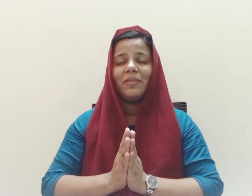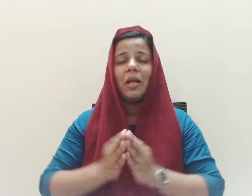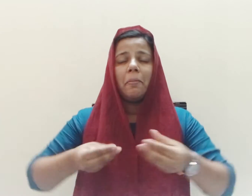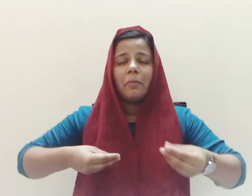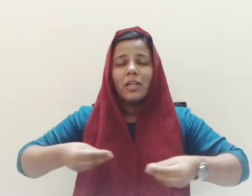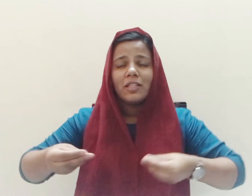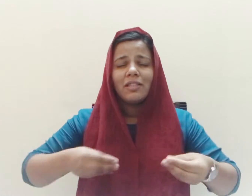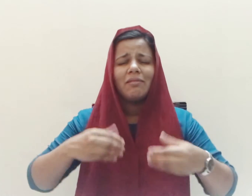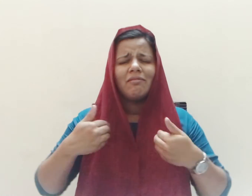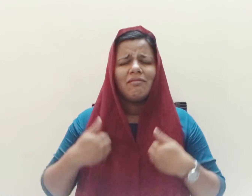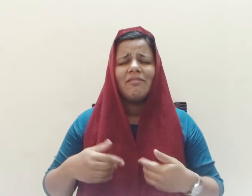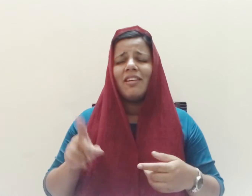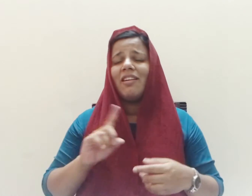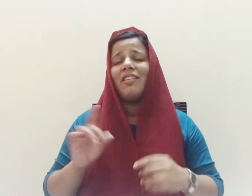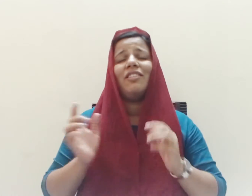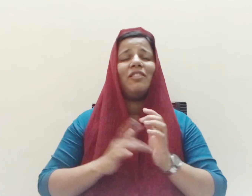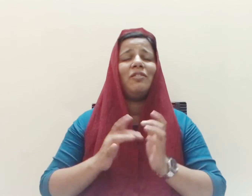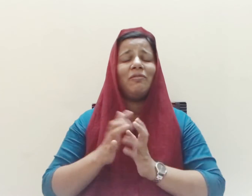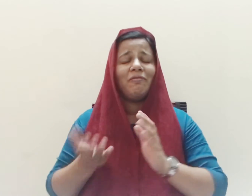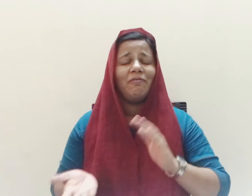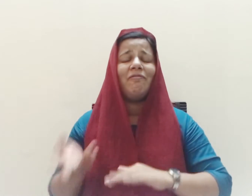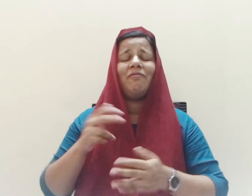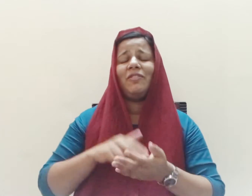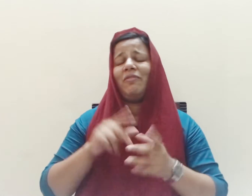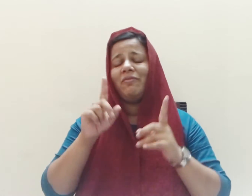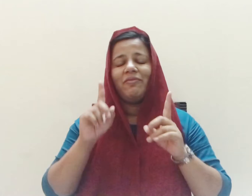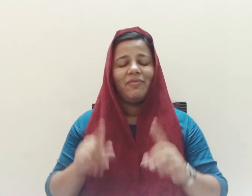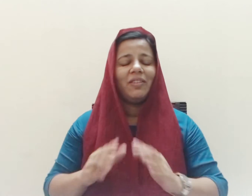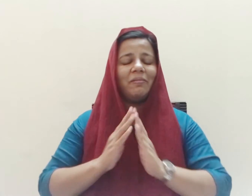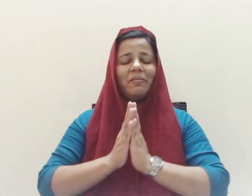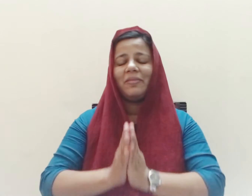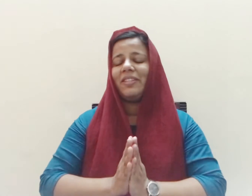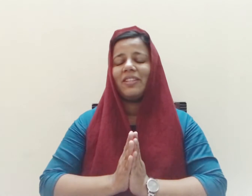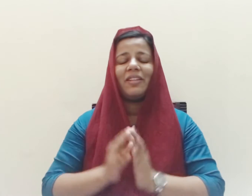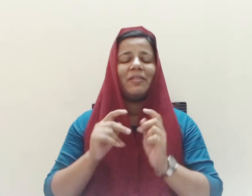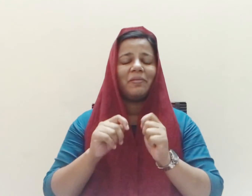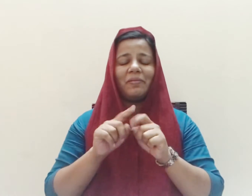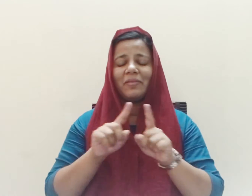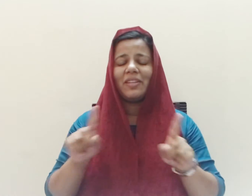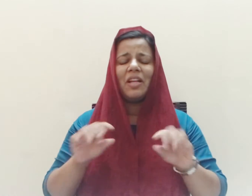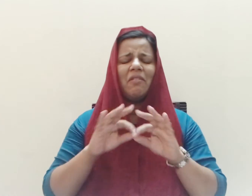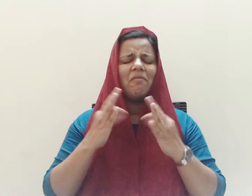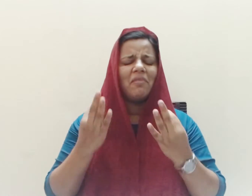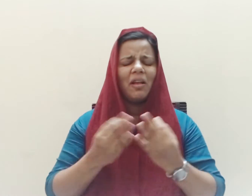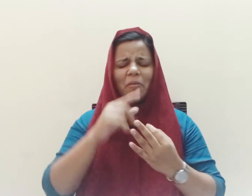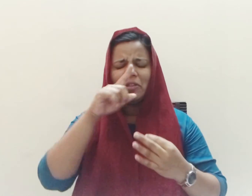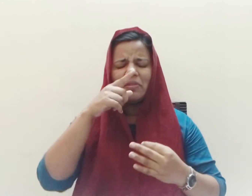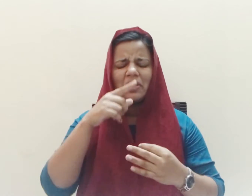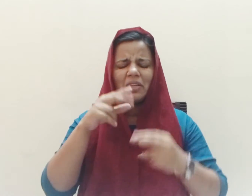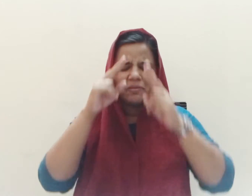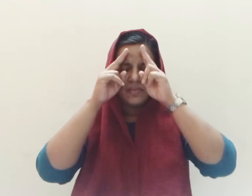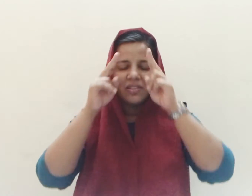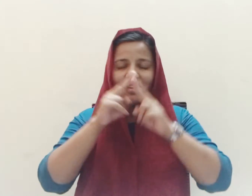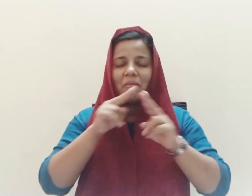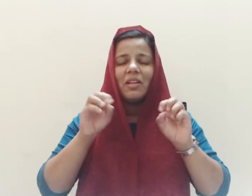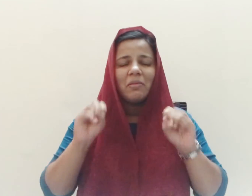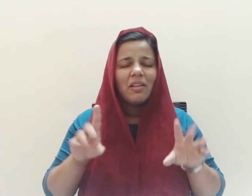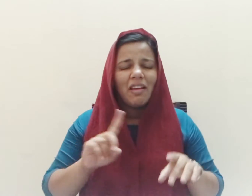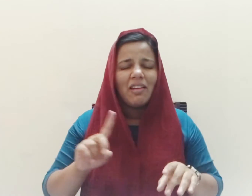കർത്താവെ, ബിസിനസ്സിൽ തകർന്നിരിക്കുന്നവരെ അങ്ങ് ഉദ്ധരിക്കണമേ. അതുപോലെ കർത്താവെ, ഹല്ലേലൂയ, കുടുംബജീവിതത്തിൽ സമാധാനം നഷ്ടപ്പെട്ടിരിക്കുന്നവരെ